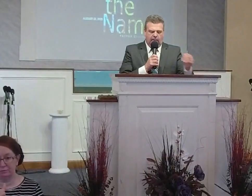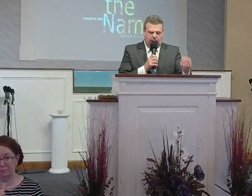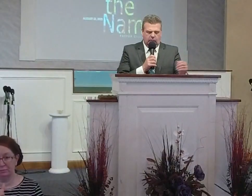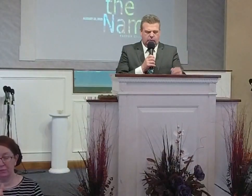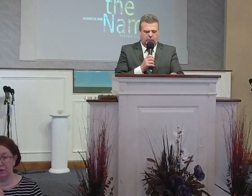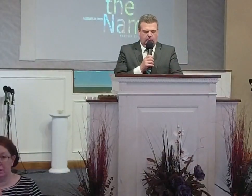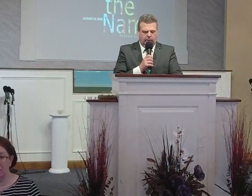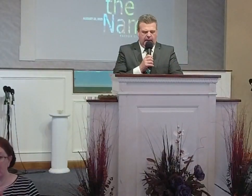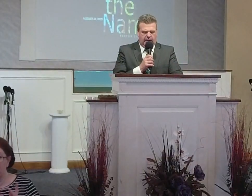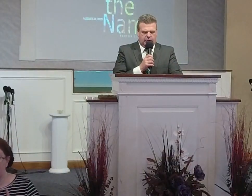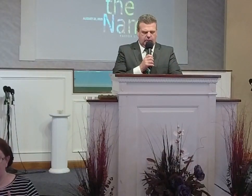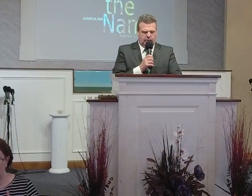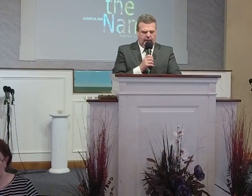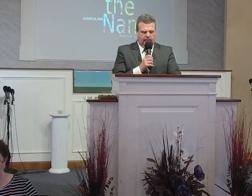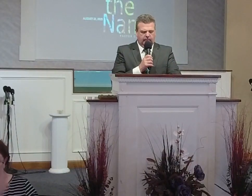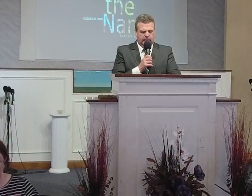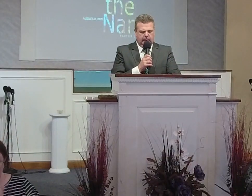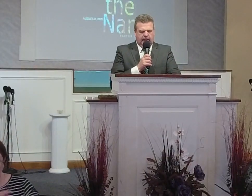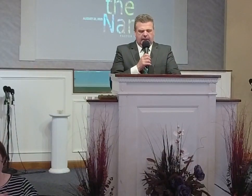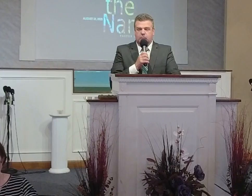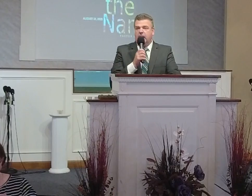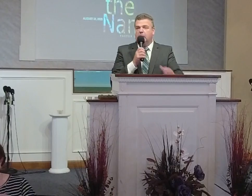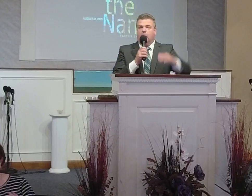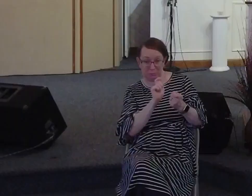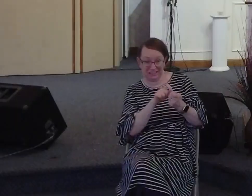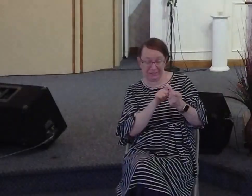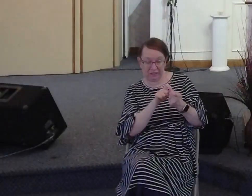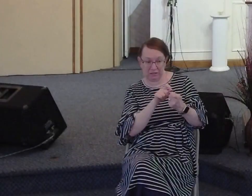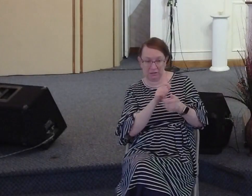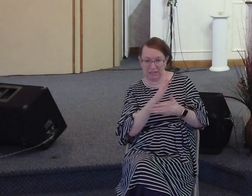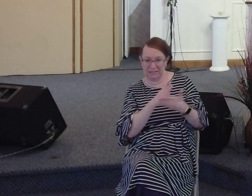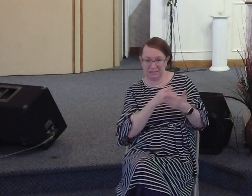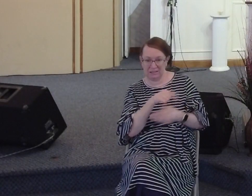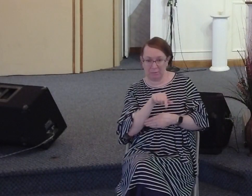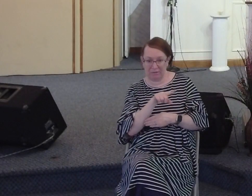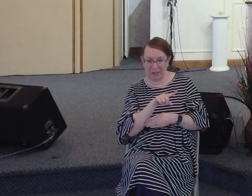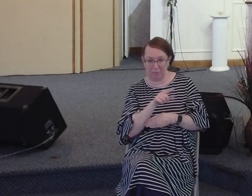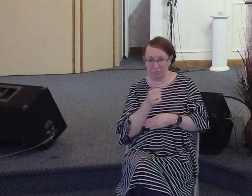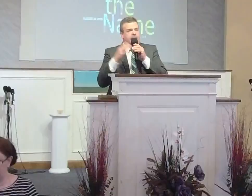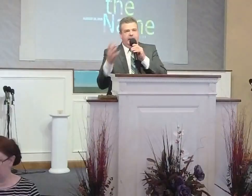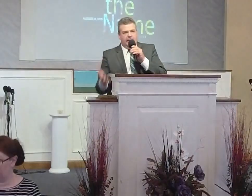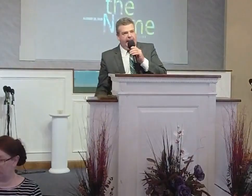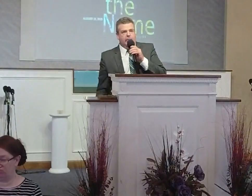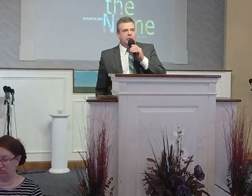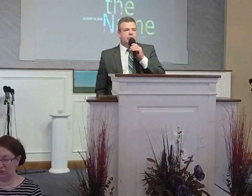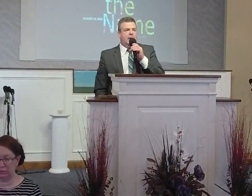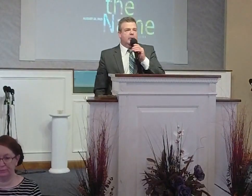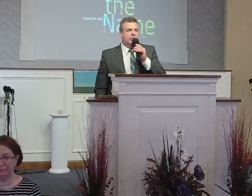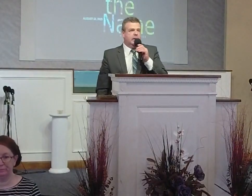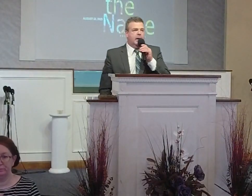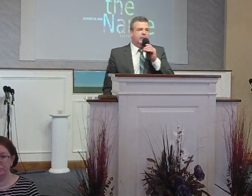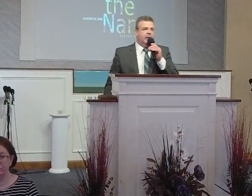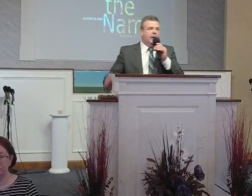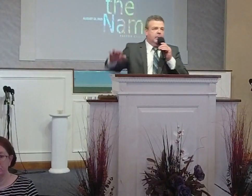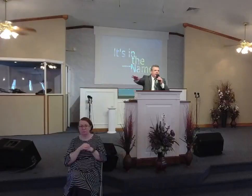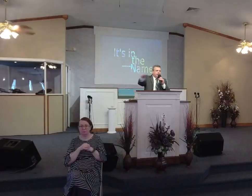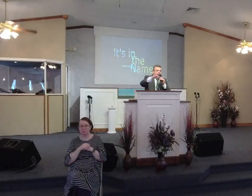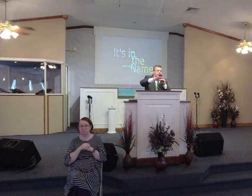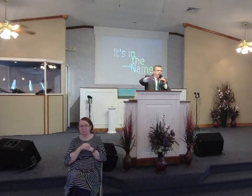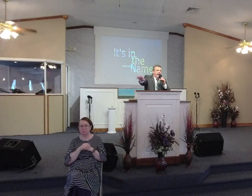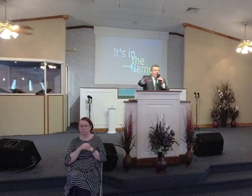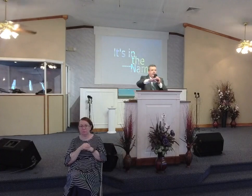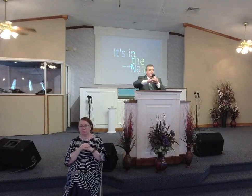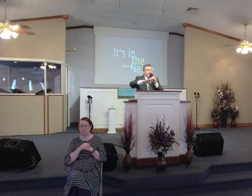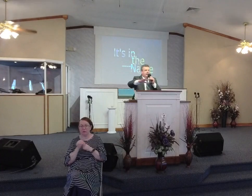verían, la mayoría no, incluso de aquellos a quienes había llamado especialmente,